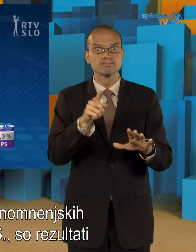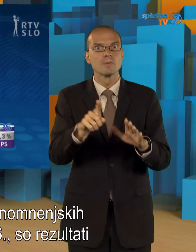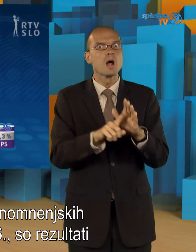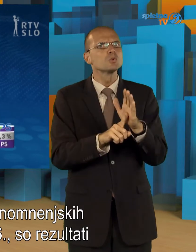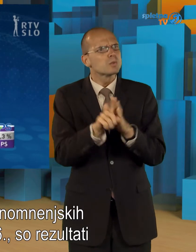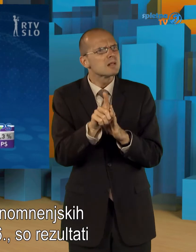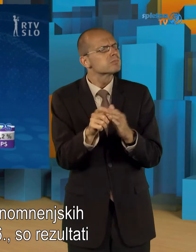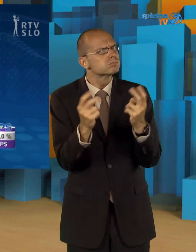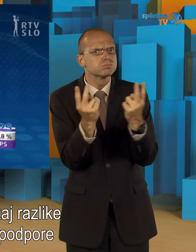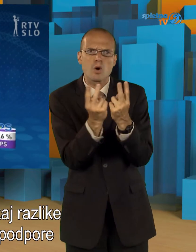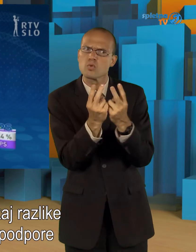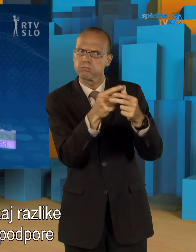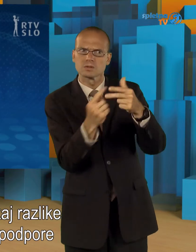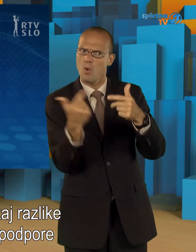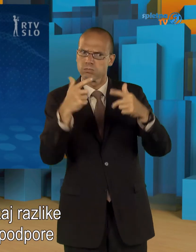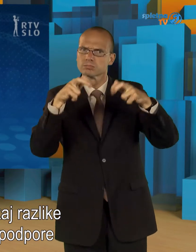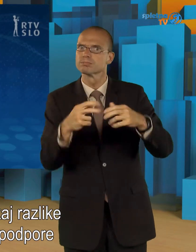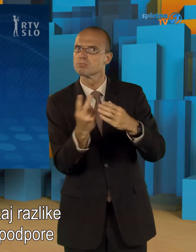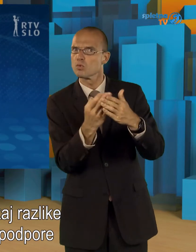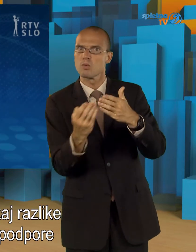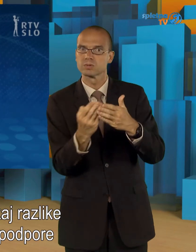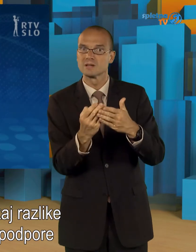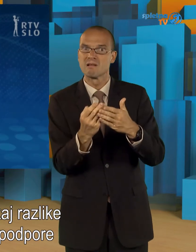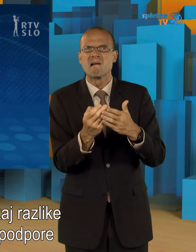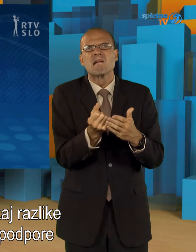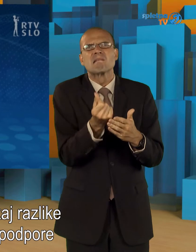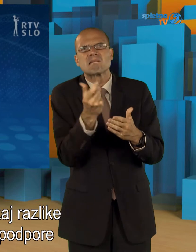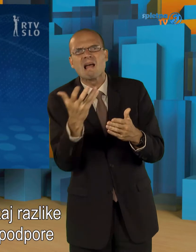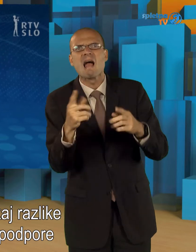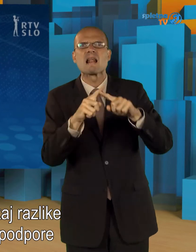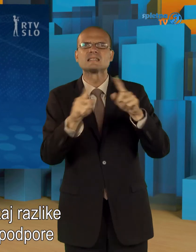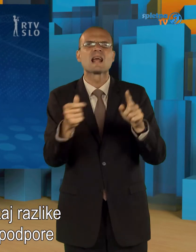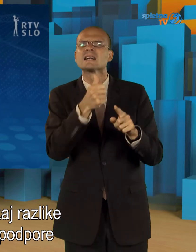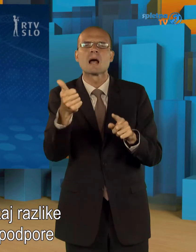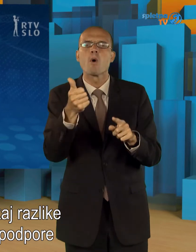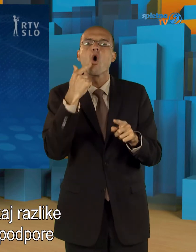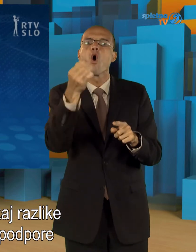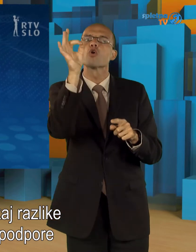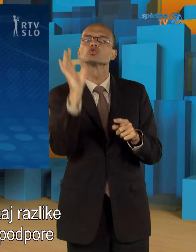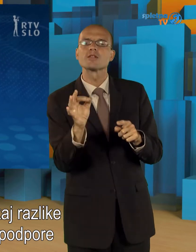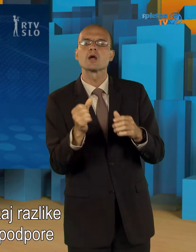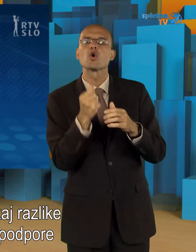zelo podobni, nekaj razlike je le v odstotkih podpore pri posameznih strankah.